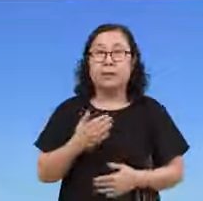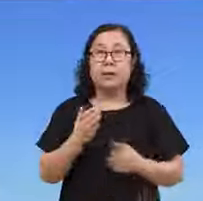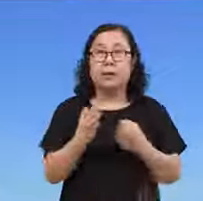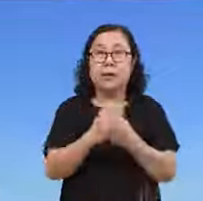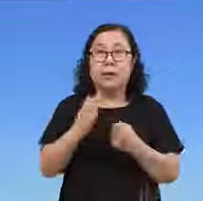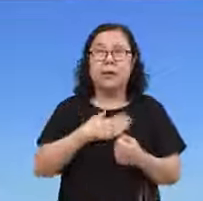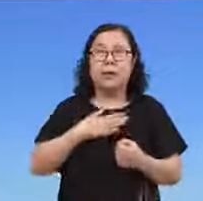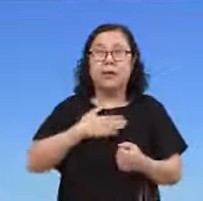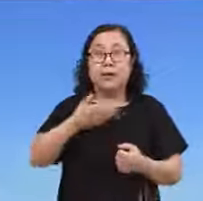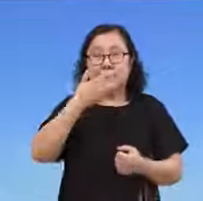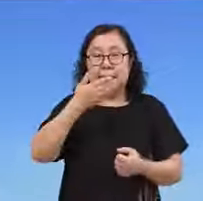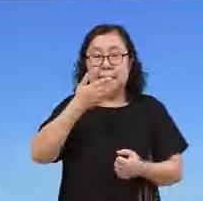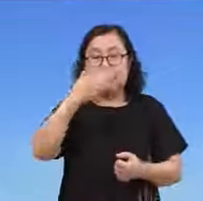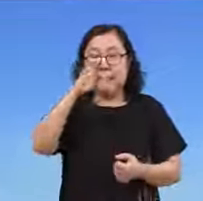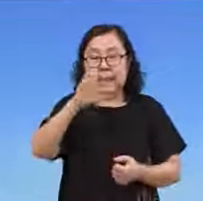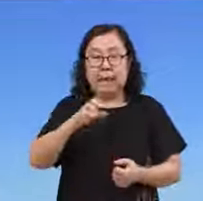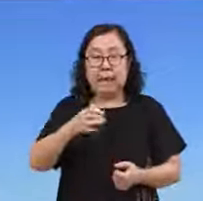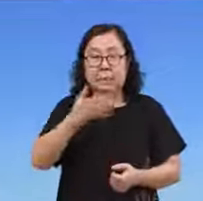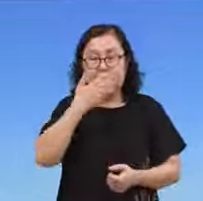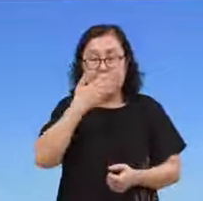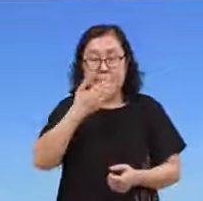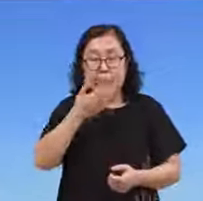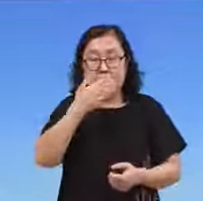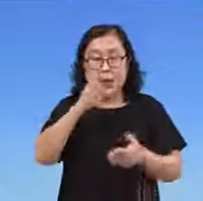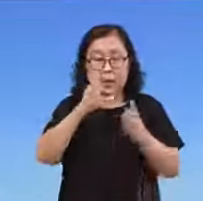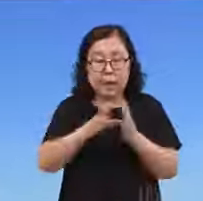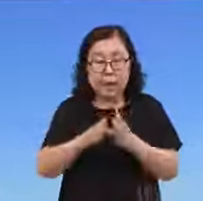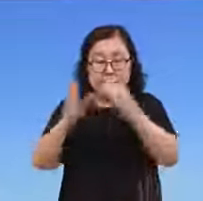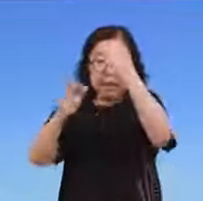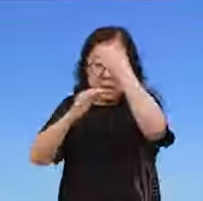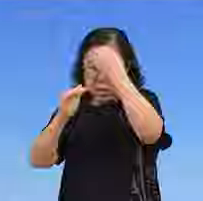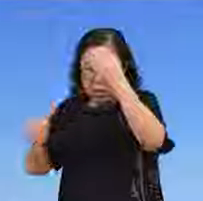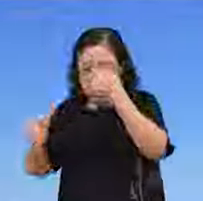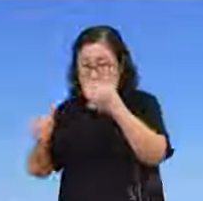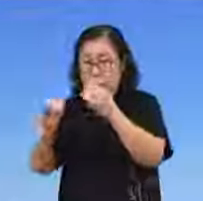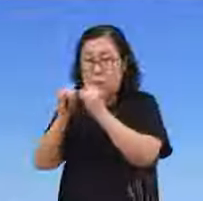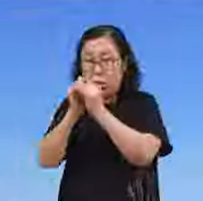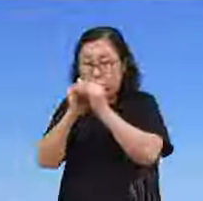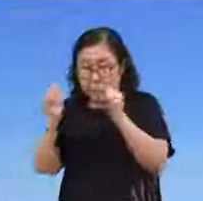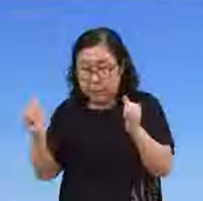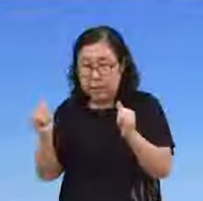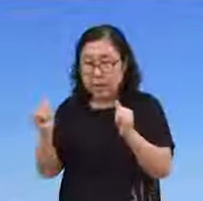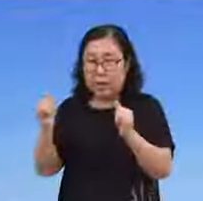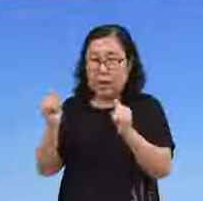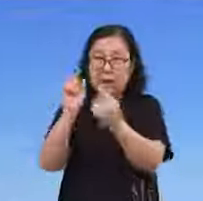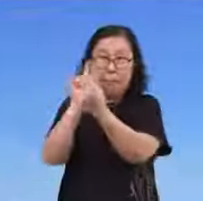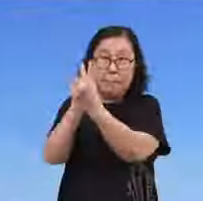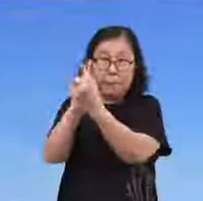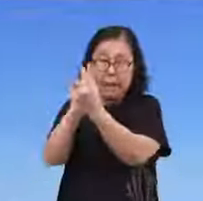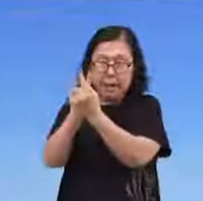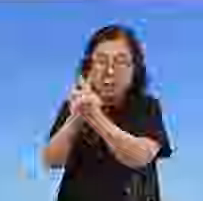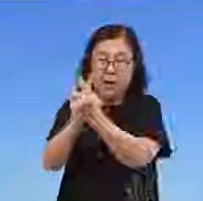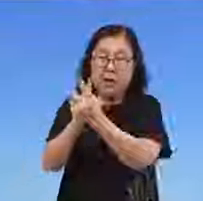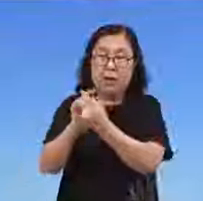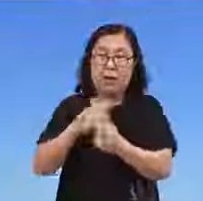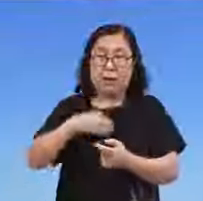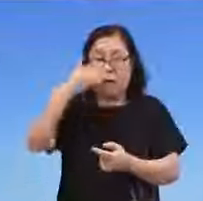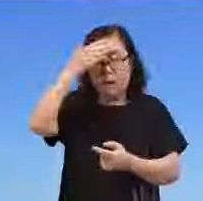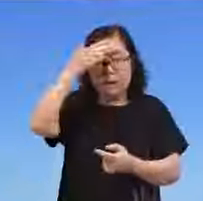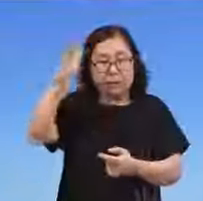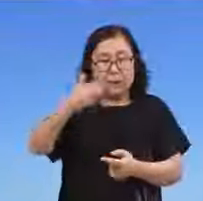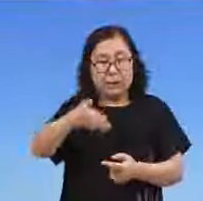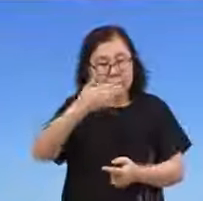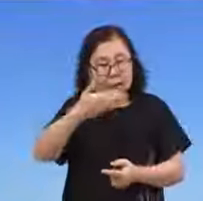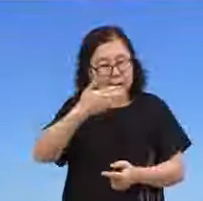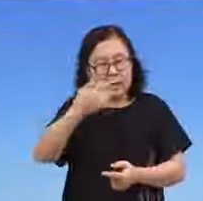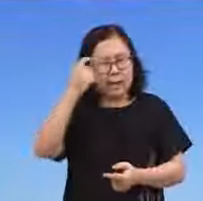같은 데 가서 그 설렁탕 먹고 있는데 성도님이 들어오면 아싸 오늘 또 공짜로 먹겠구나, 이런 생각을 하게